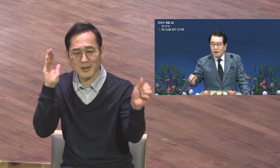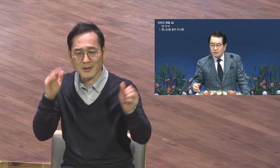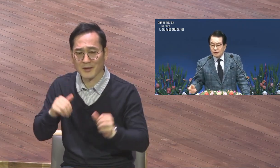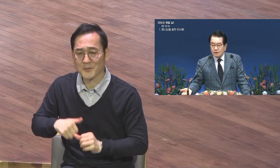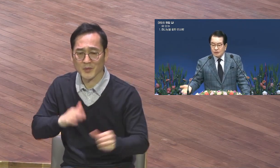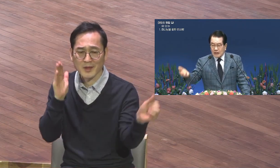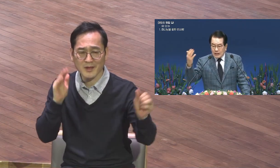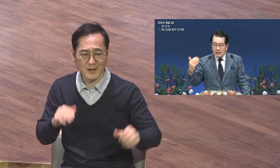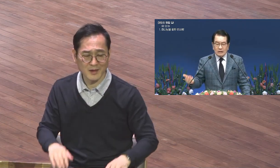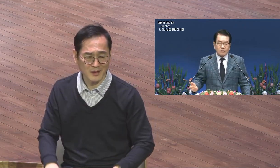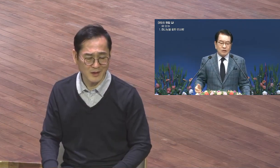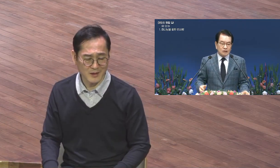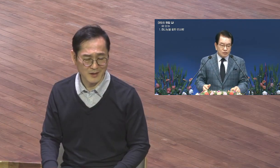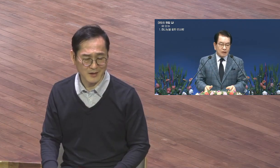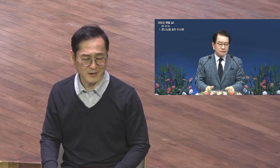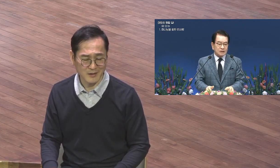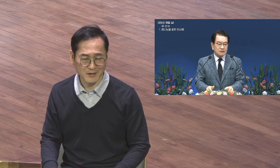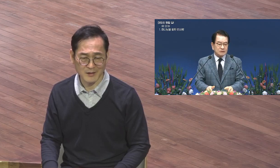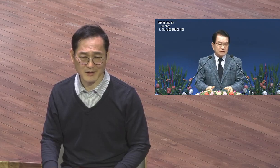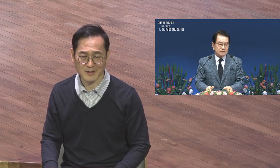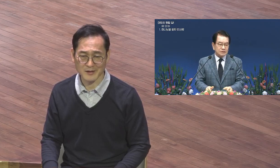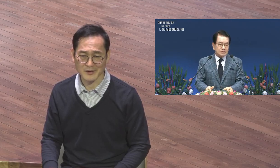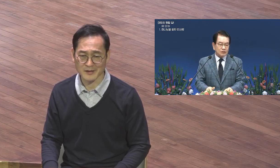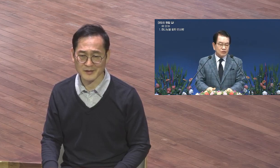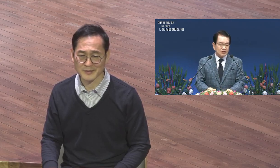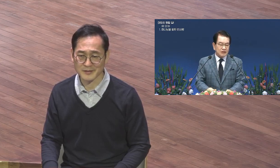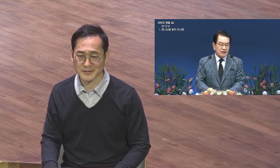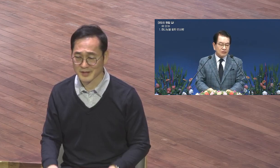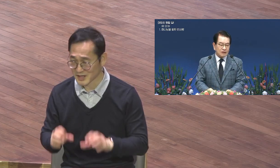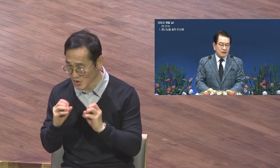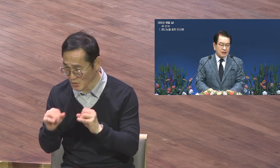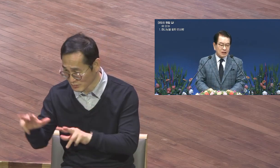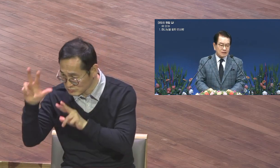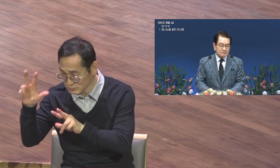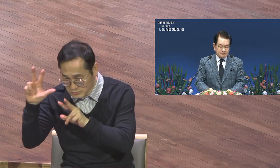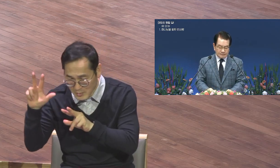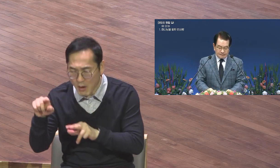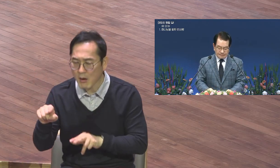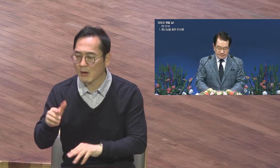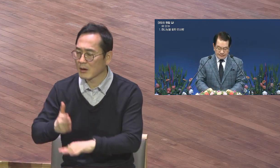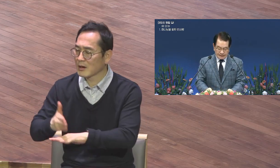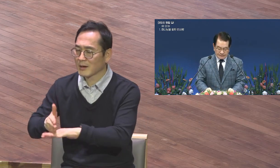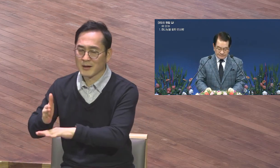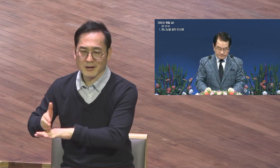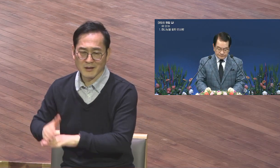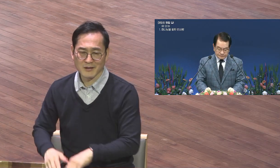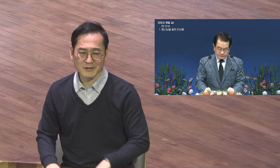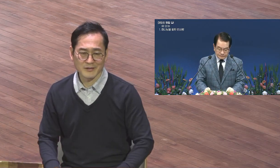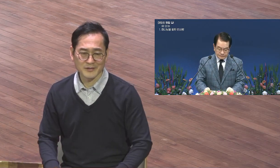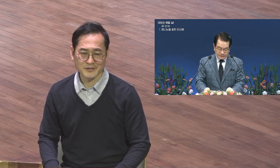외부에서 올 필요가 없어. 이게 다 나오니까 너무 감사하지. 예원 DNA로 하니까.